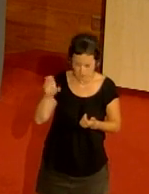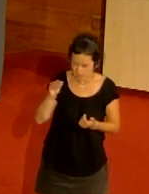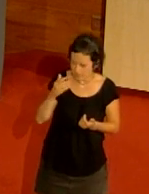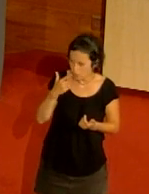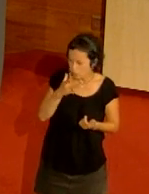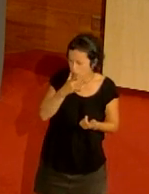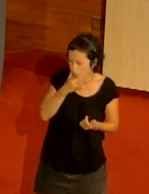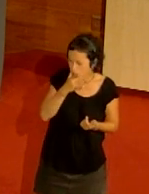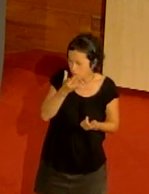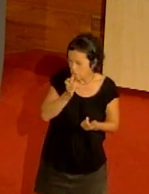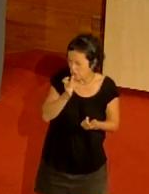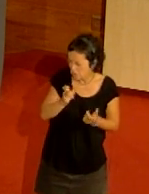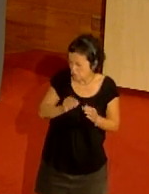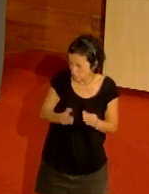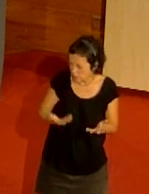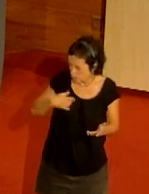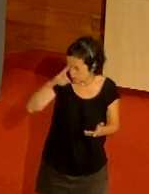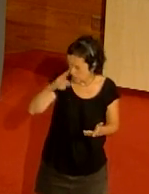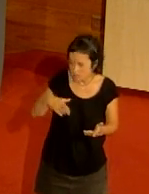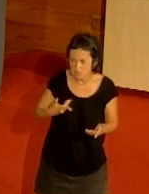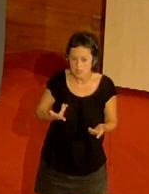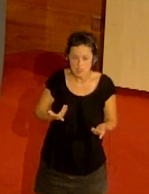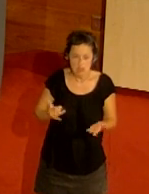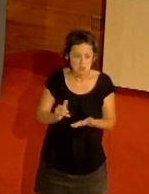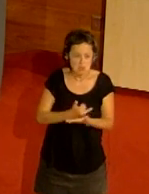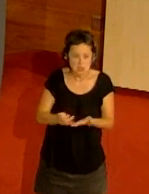o no sé qué valor has usado cualquier tipo de ayuda a un país